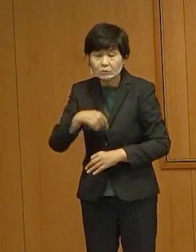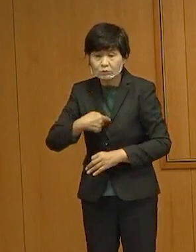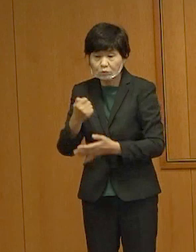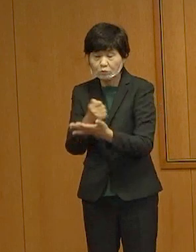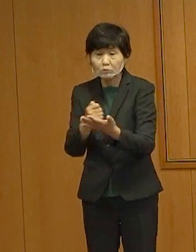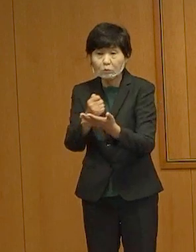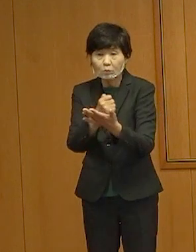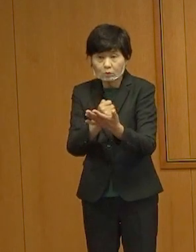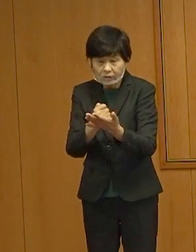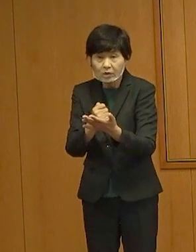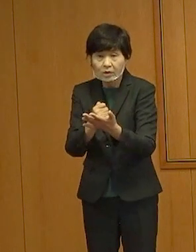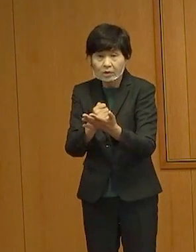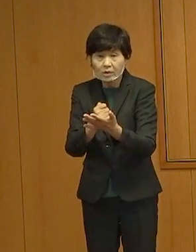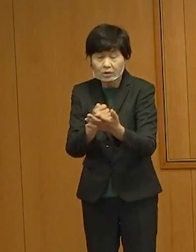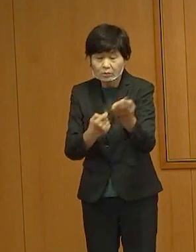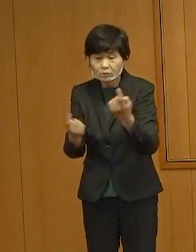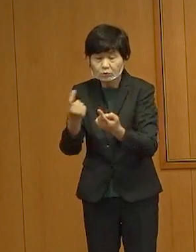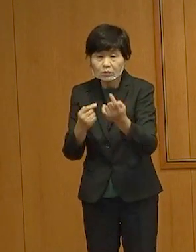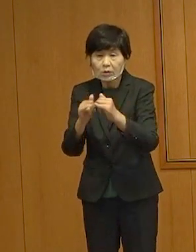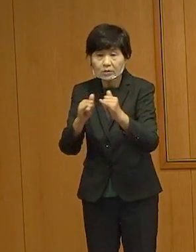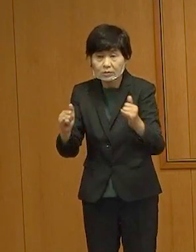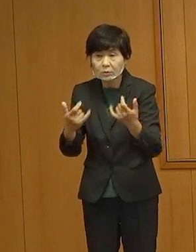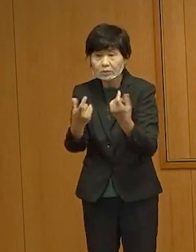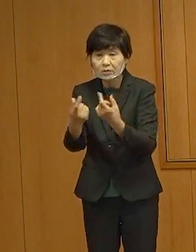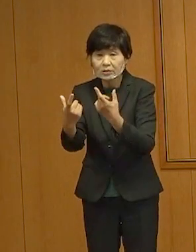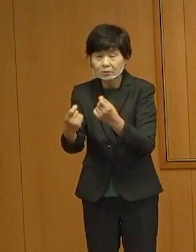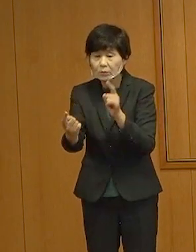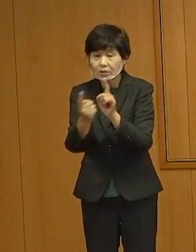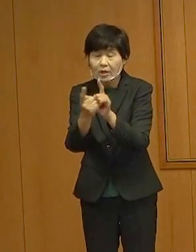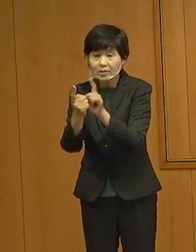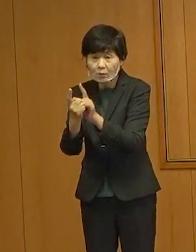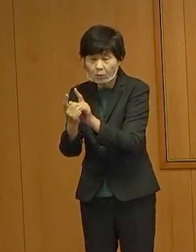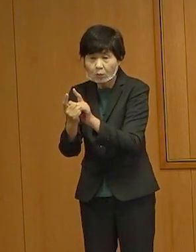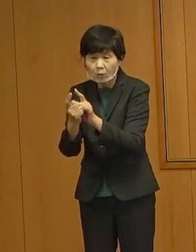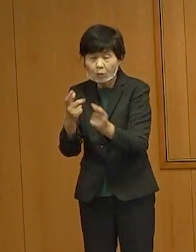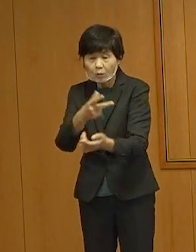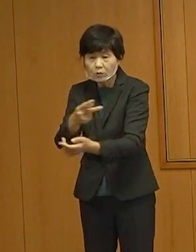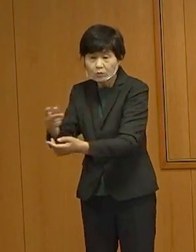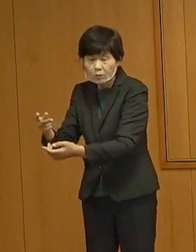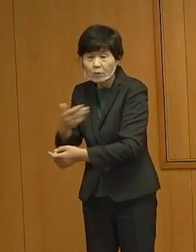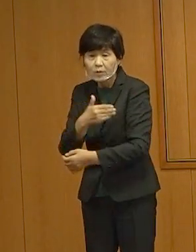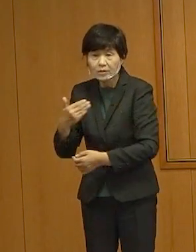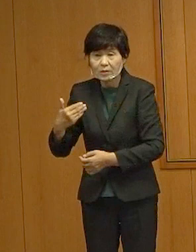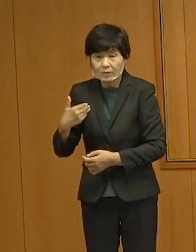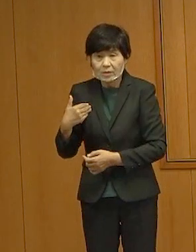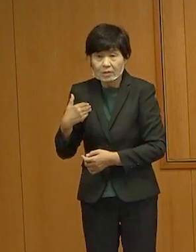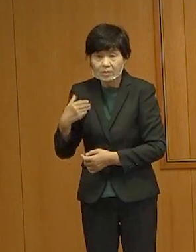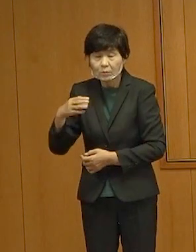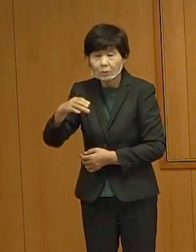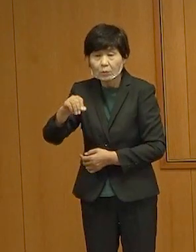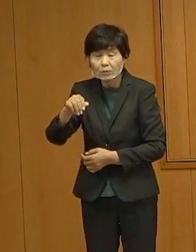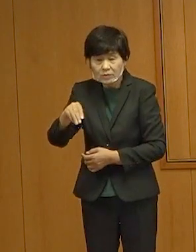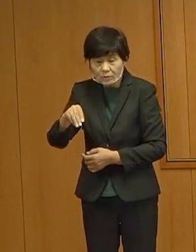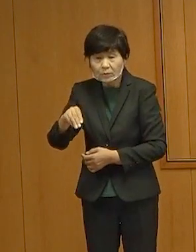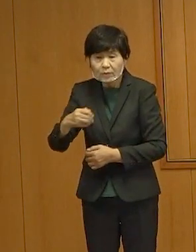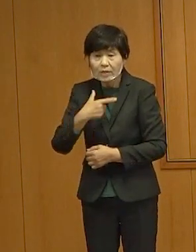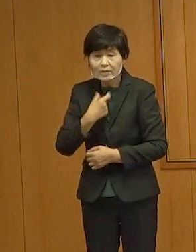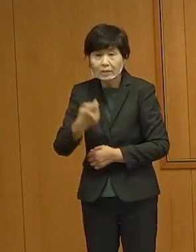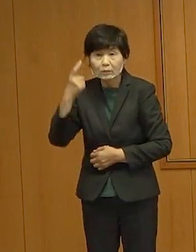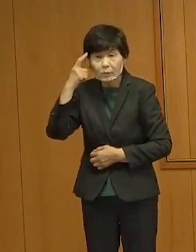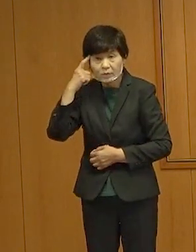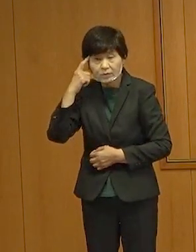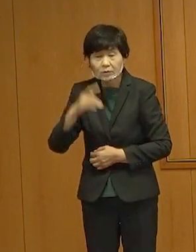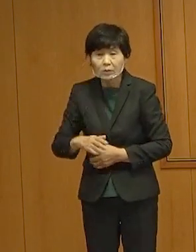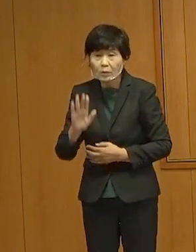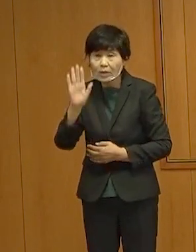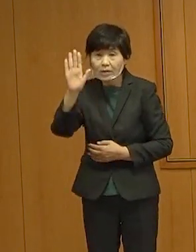で見える方っていうのをですね、しっかりと対応するような状況がこの土曜日にできればというふうに考えておりますので、まあ、増え